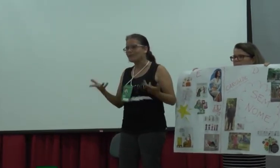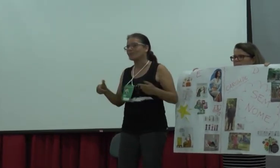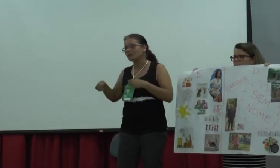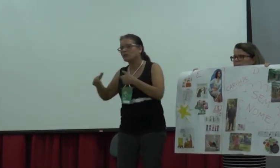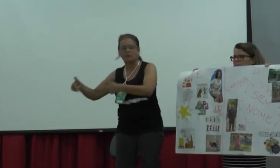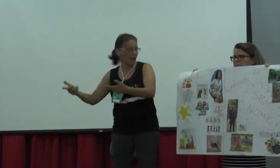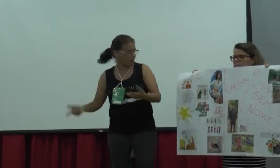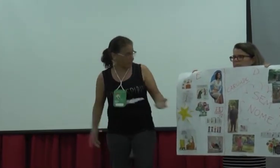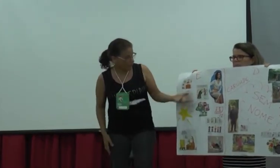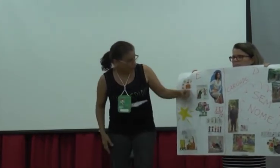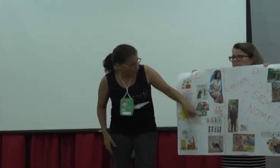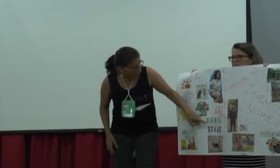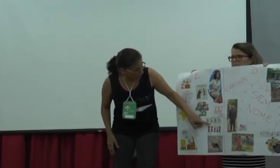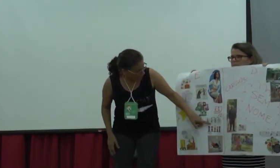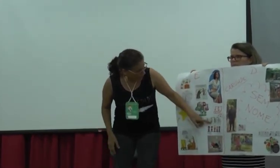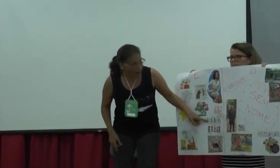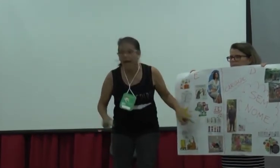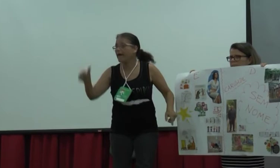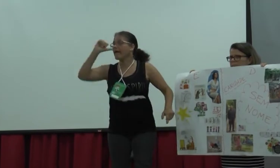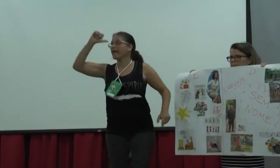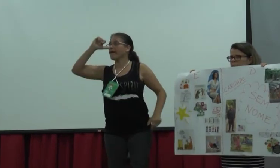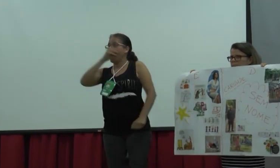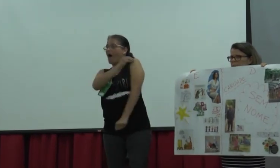como você tem mais, vamos ajudar o pobre.